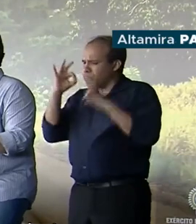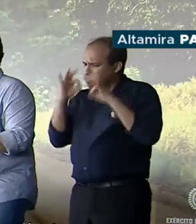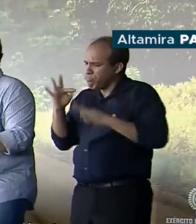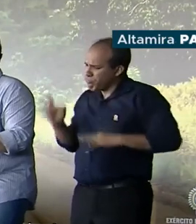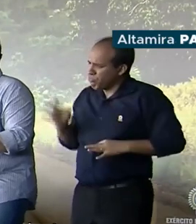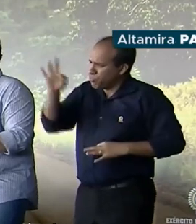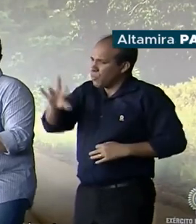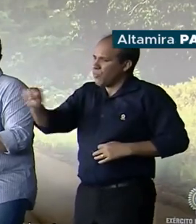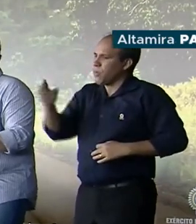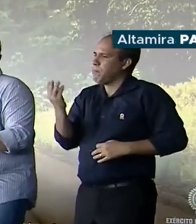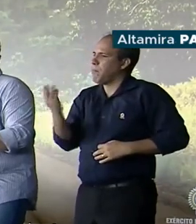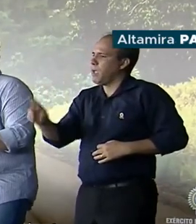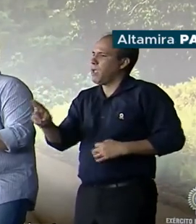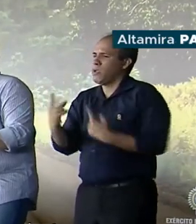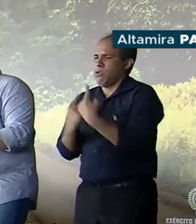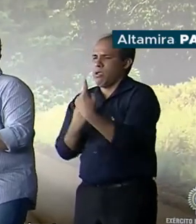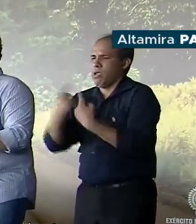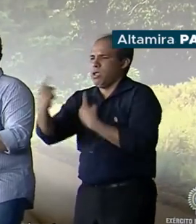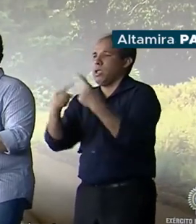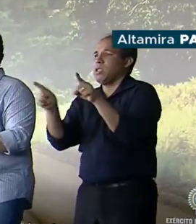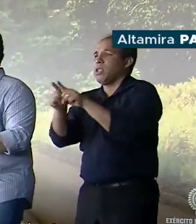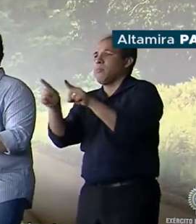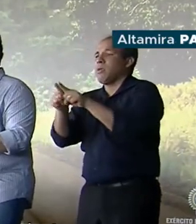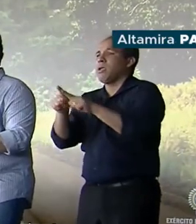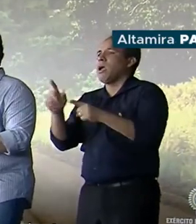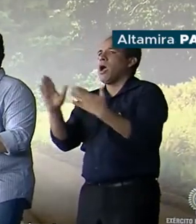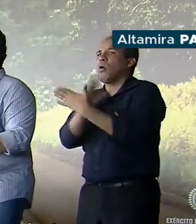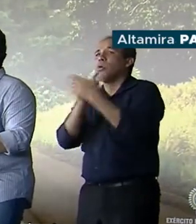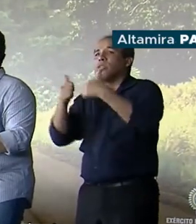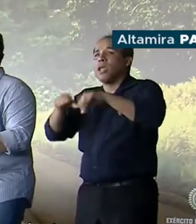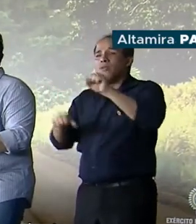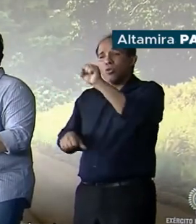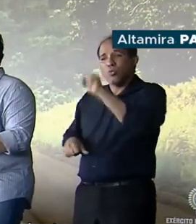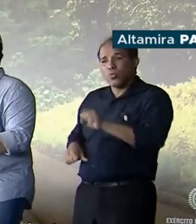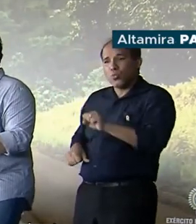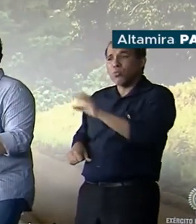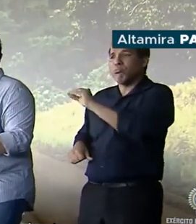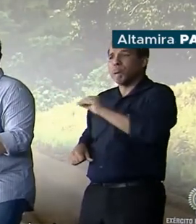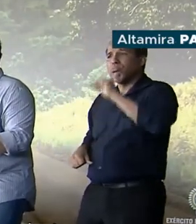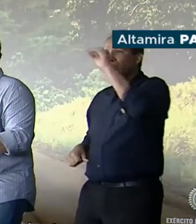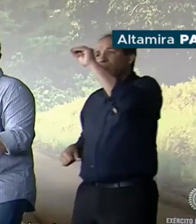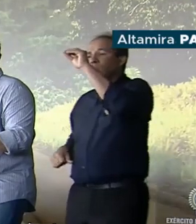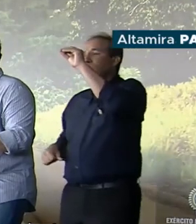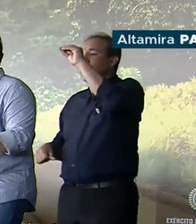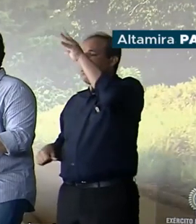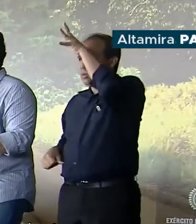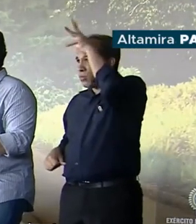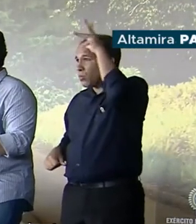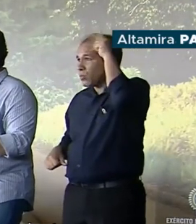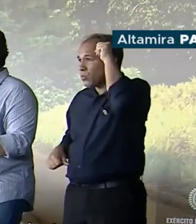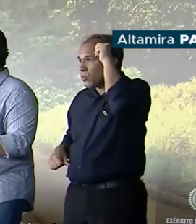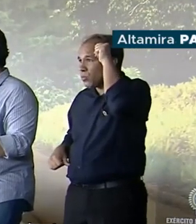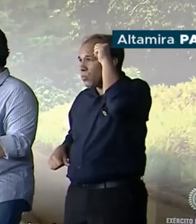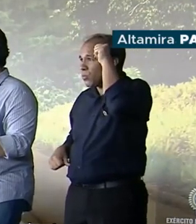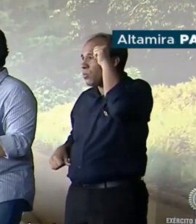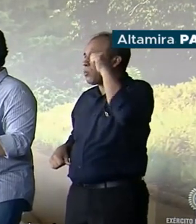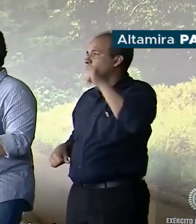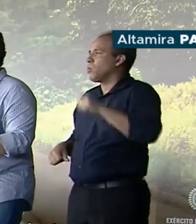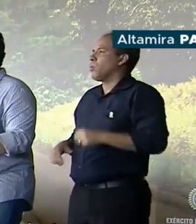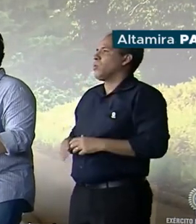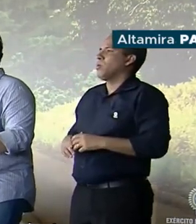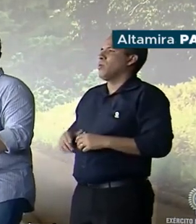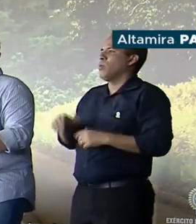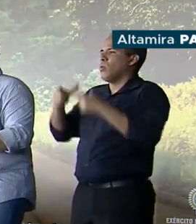acontecer. Heróis como os caras que saíram lá do sul e vieram ocupar o Mato Grosso, vieram para Nova Mutum,